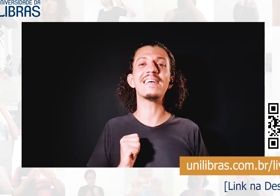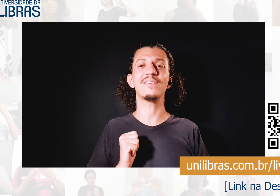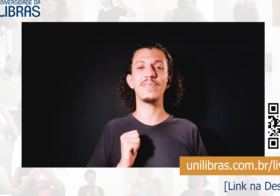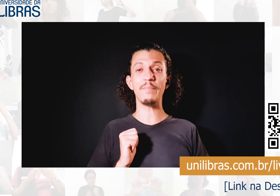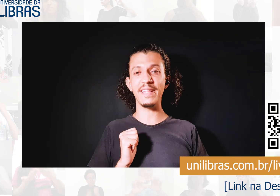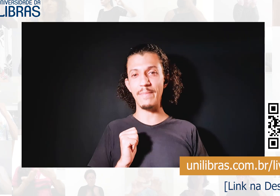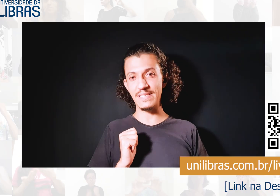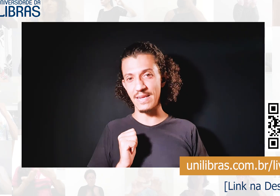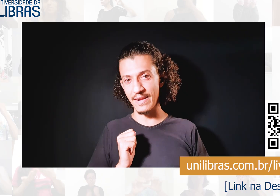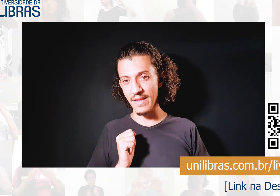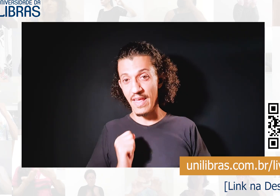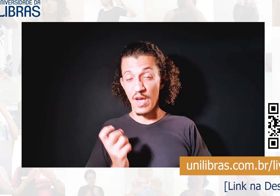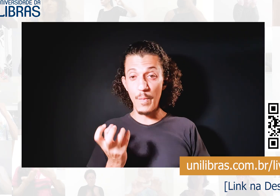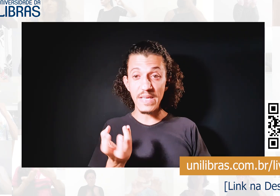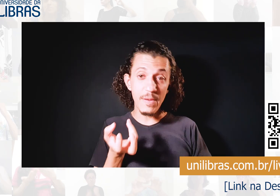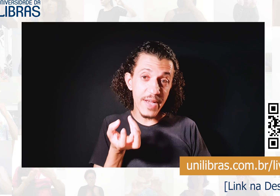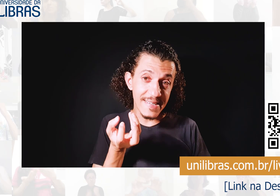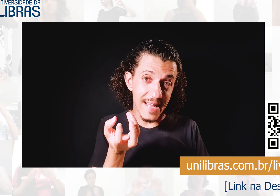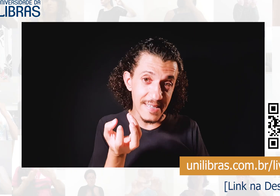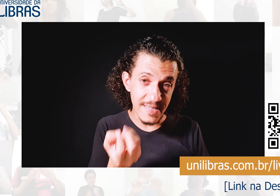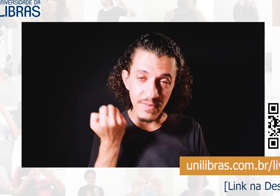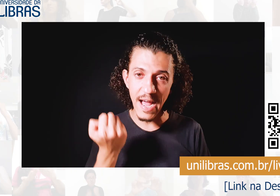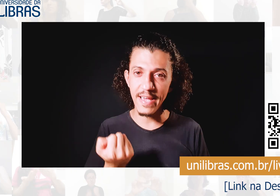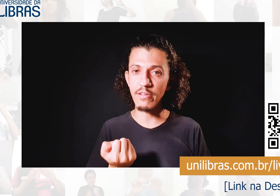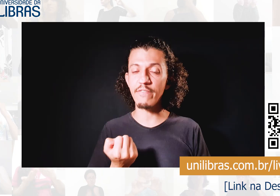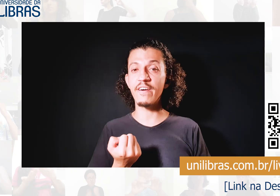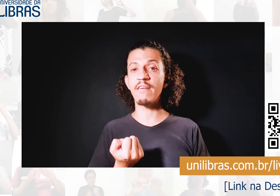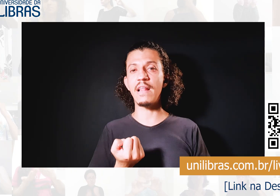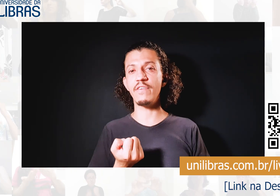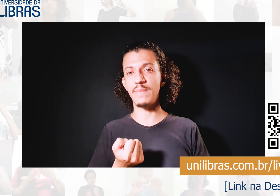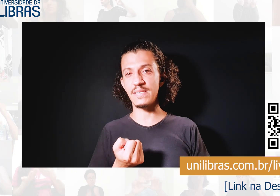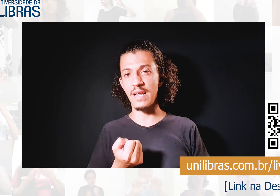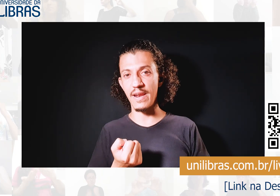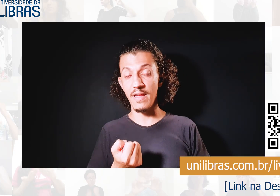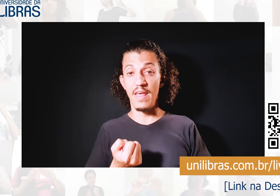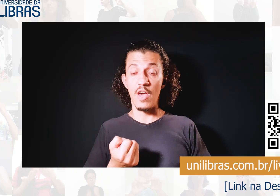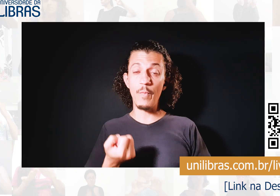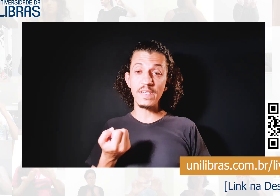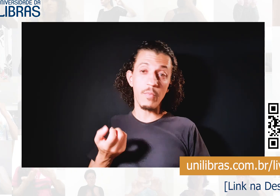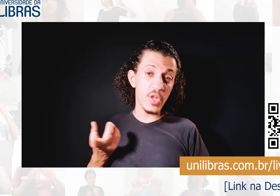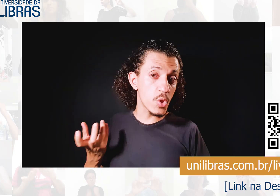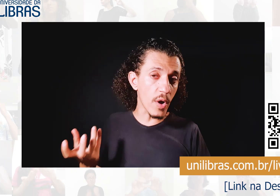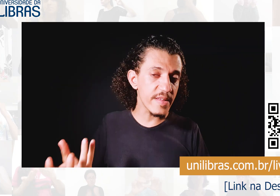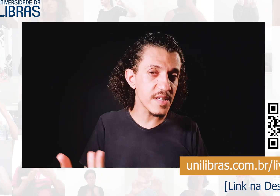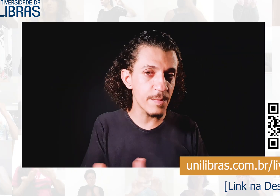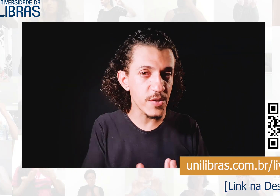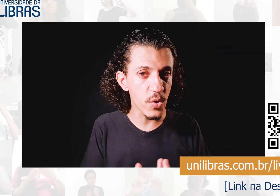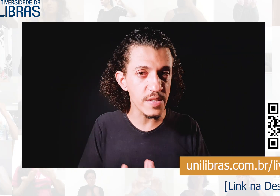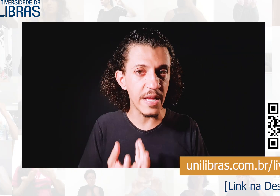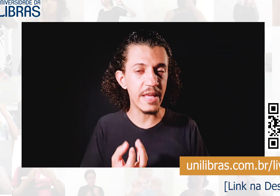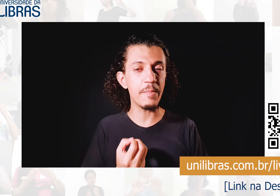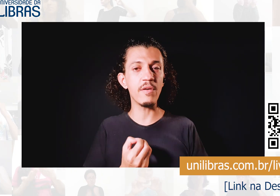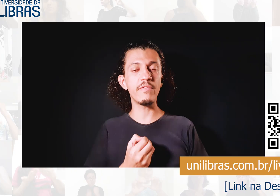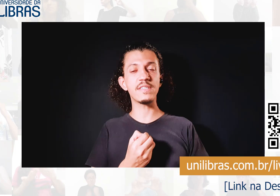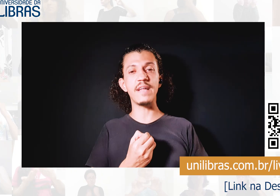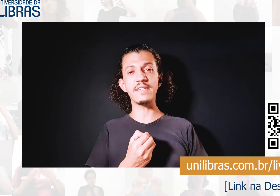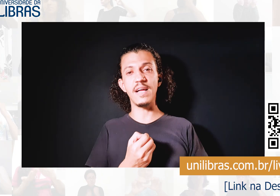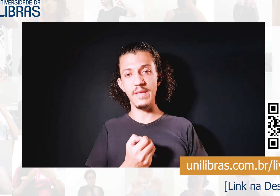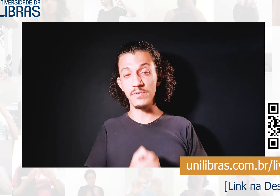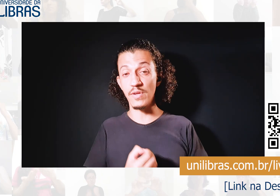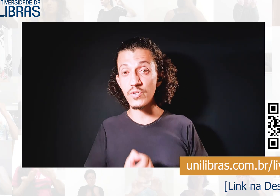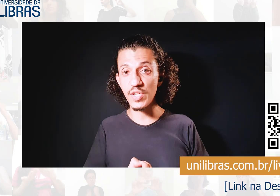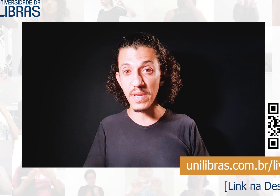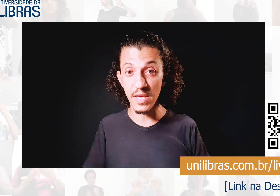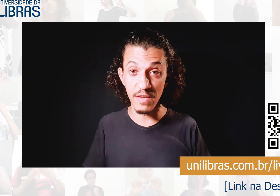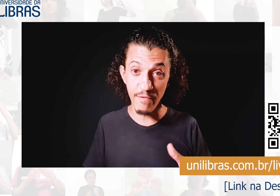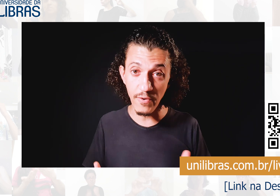minha sinalização também está mais clara. Eu percebo que a sinalização da Raquel está ficando cada vez mais clara. Eu percebo que todas as pessoas da equipe da Universidade da